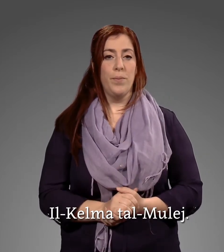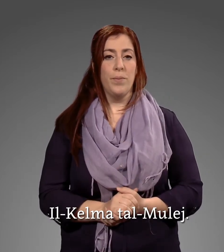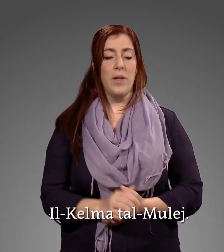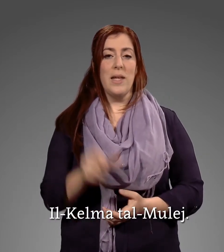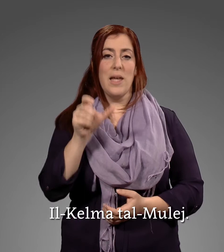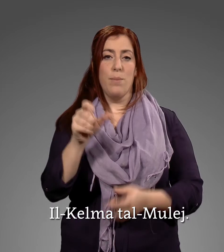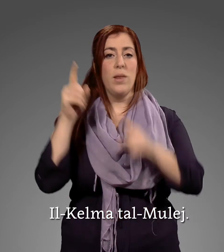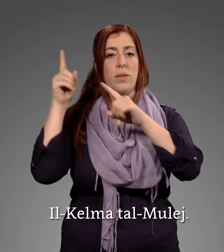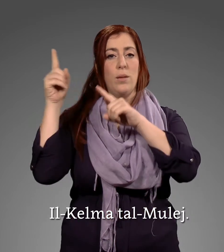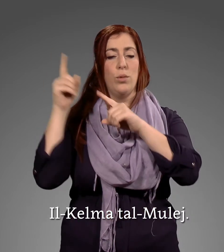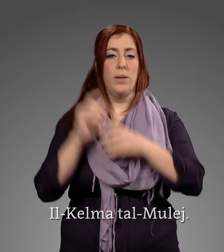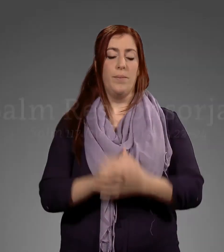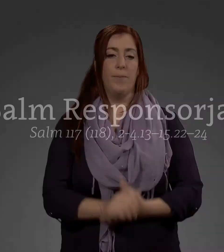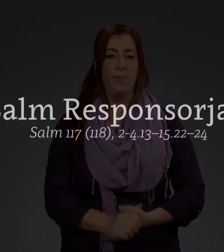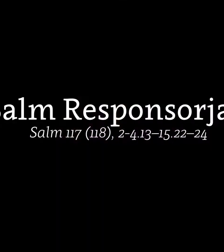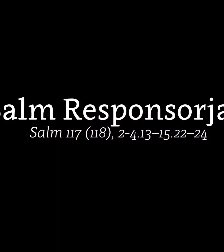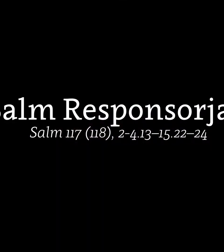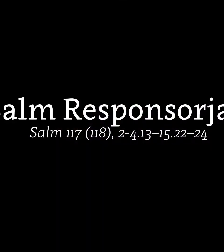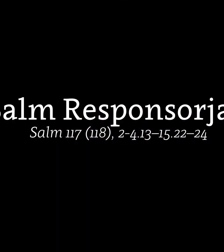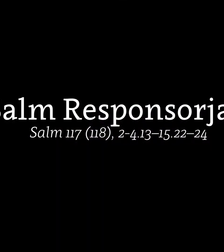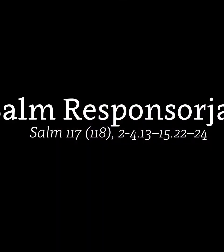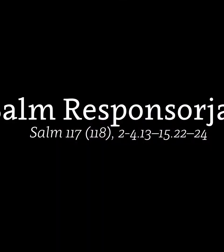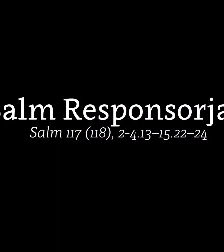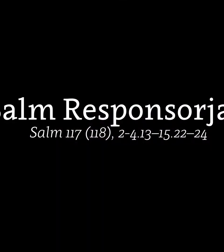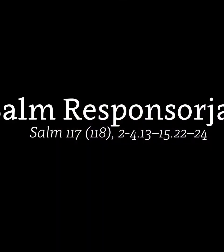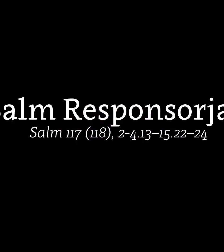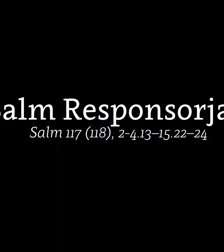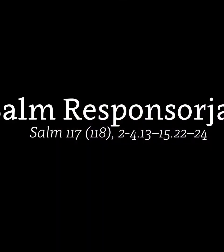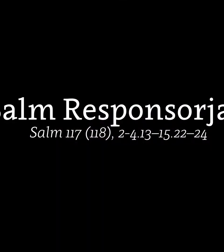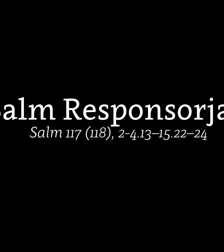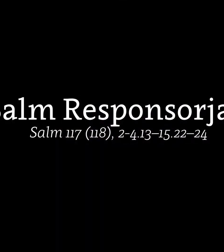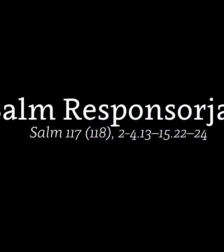Il-kelma tal-mulej. Salm responsorjali.